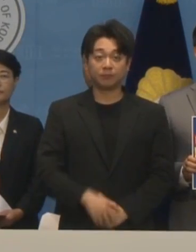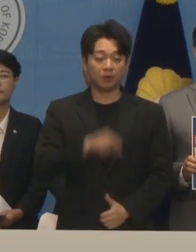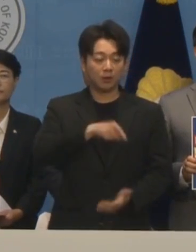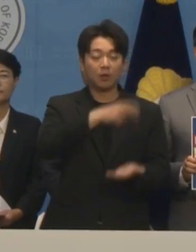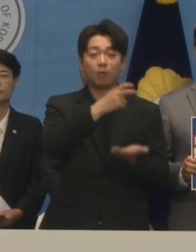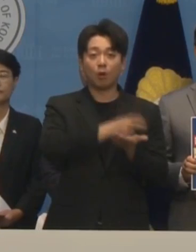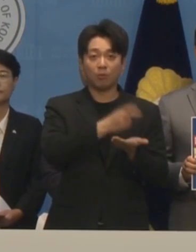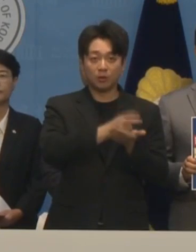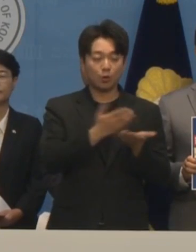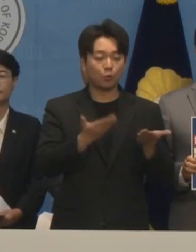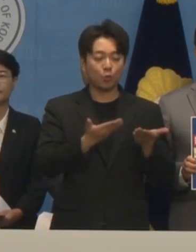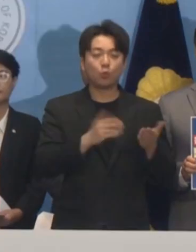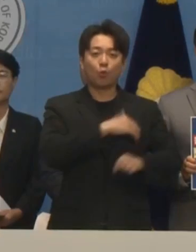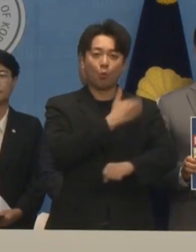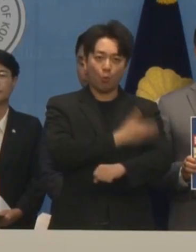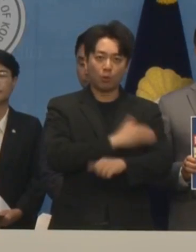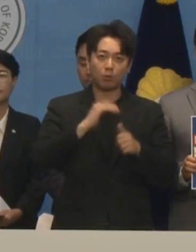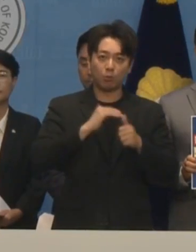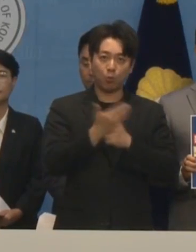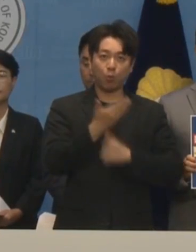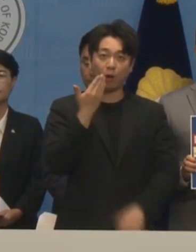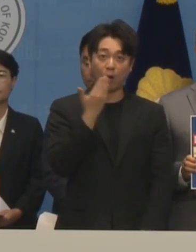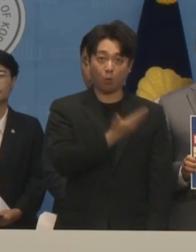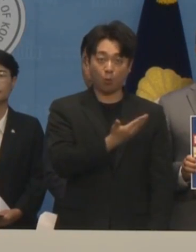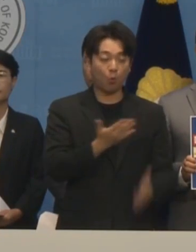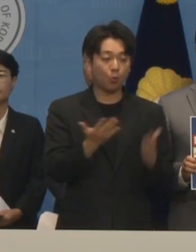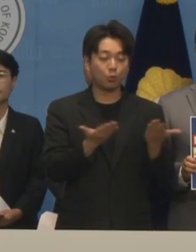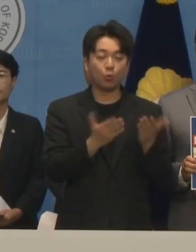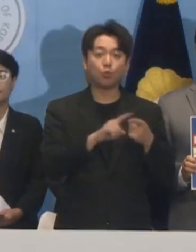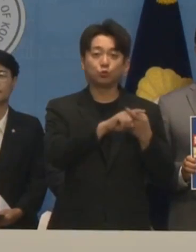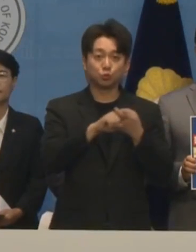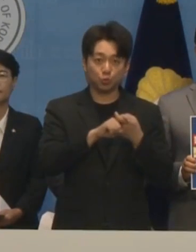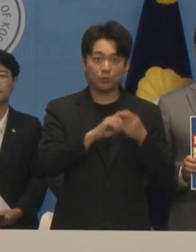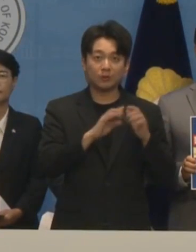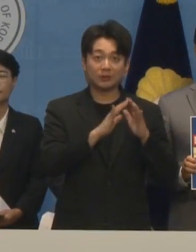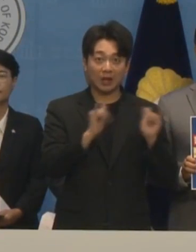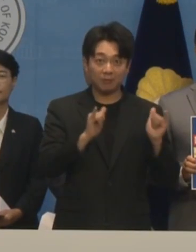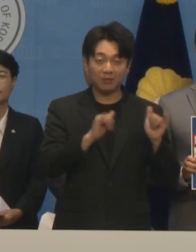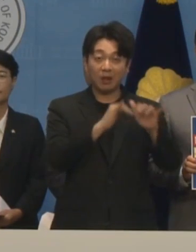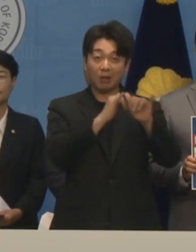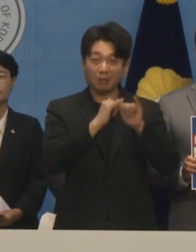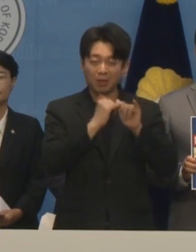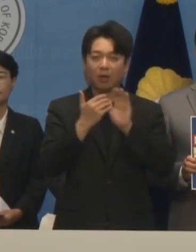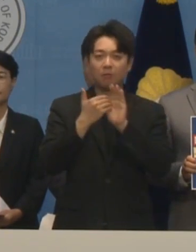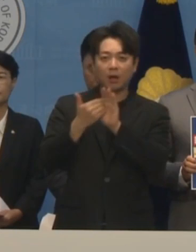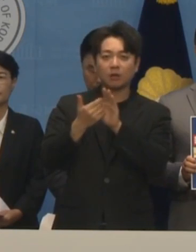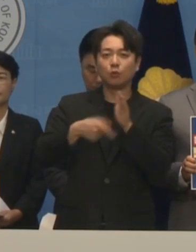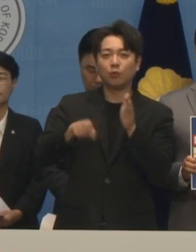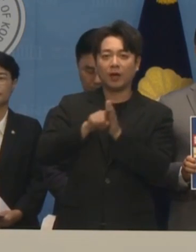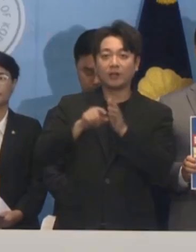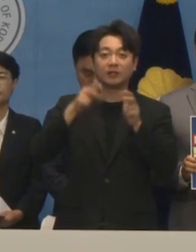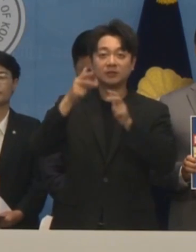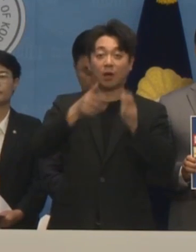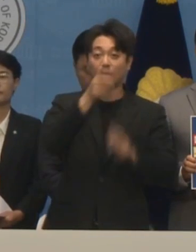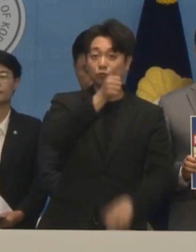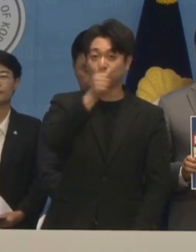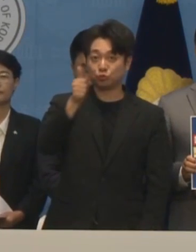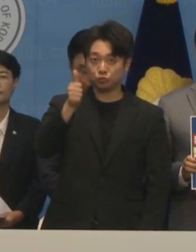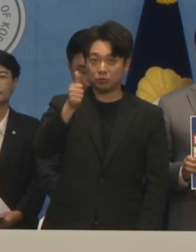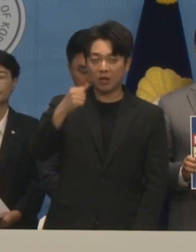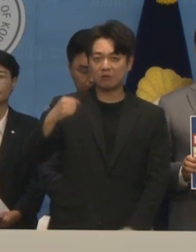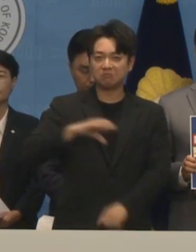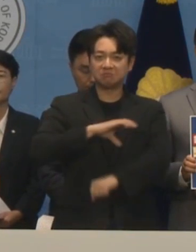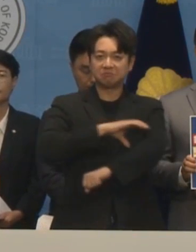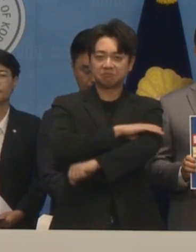노동상권을 보장하고 거액의 손배가압류로 노동자의 목숨까지 빼앗는 사용자들의 횡포를 제한하라는 국민의 명령도